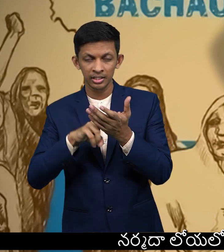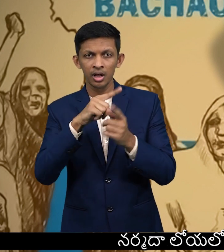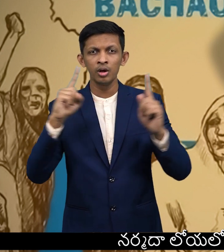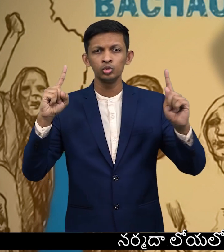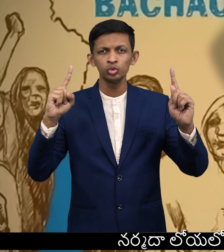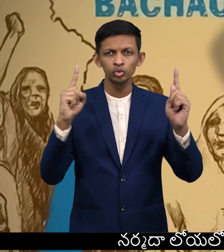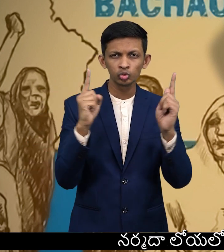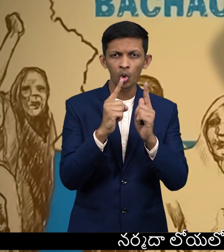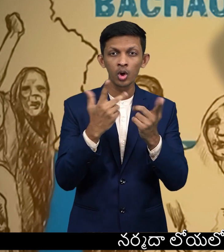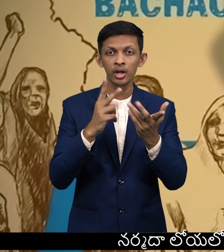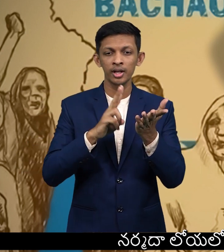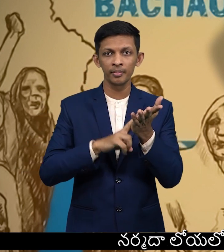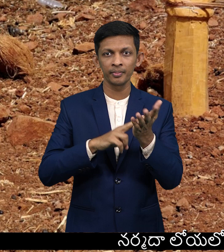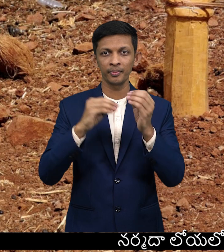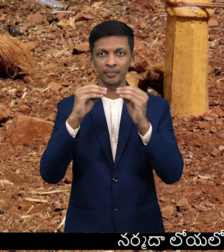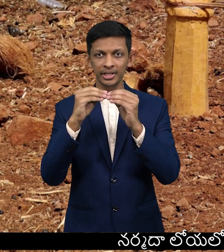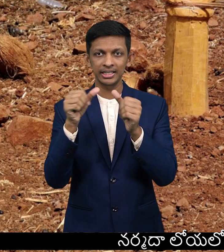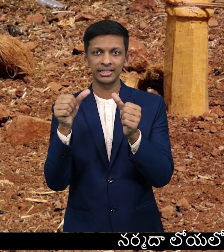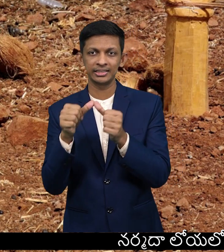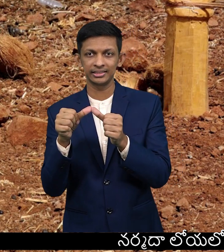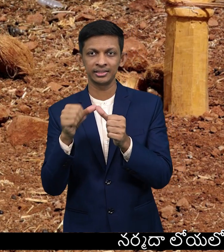నిర్మాణాన్ని వ్యతిరేకించింది.